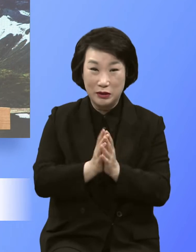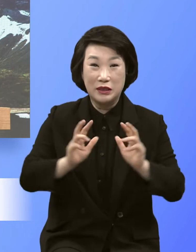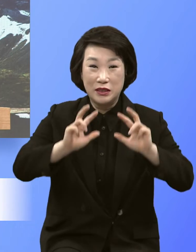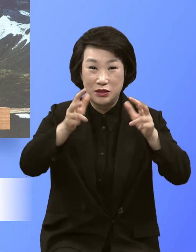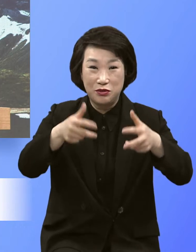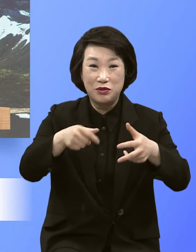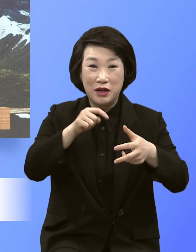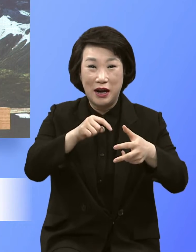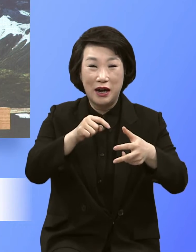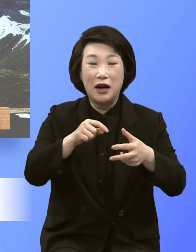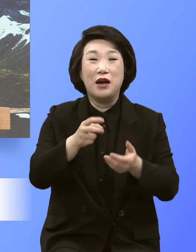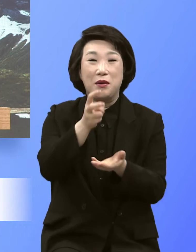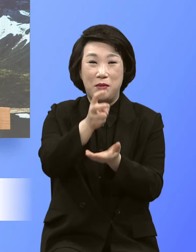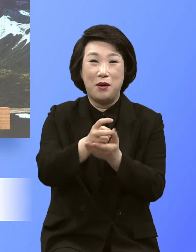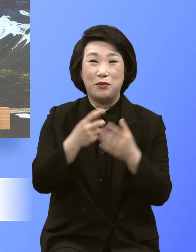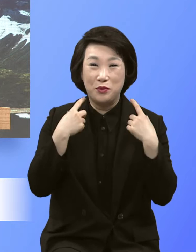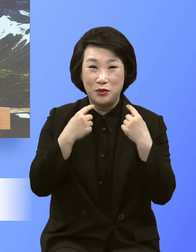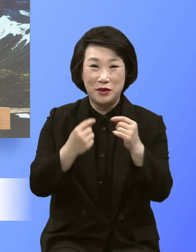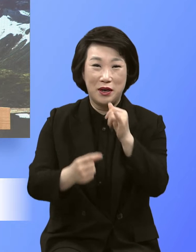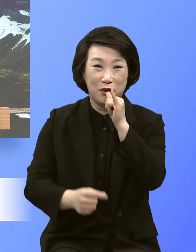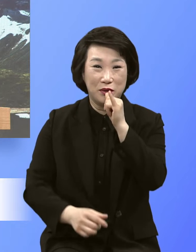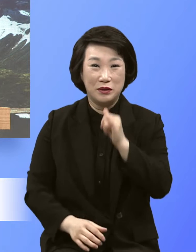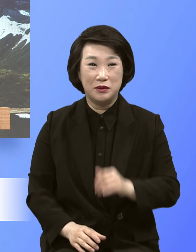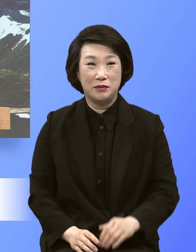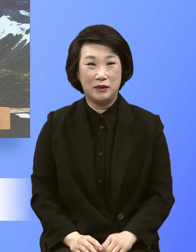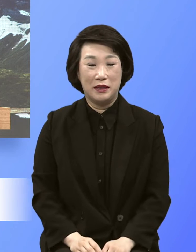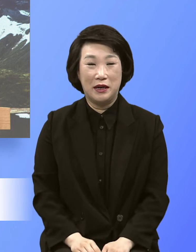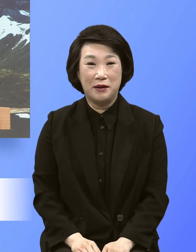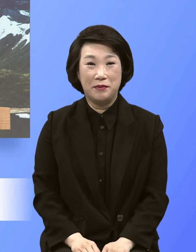공존하게 하시는 것입니다.